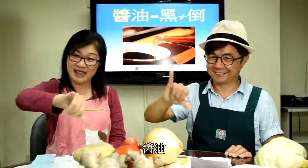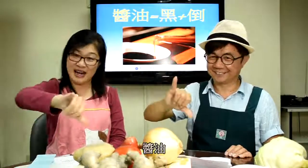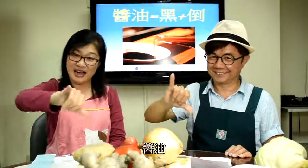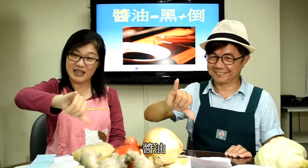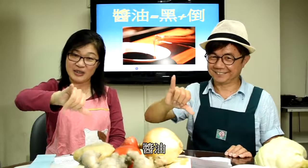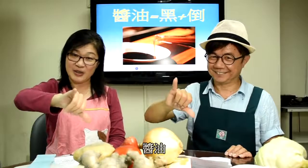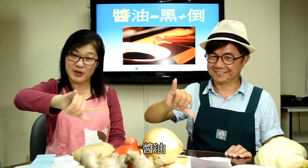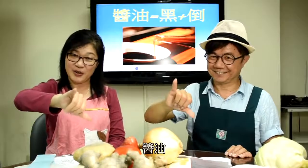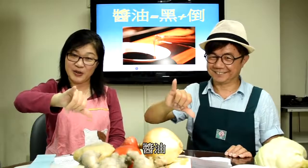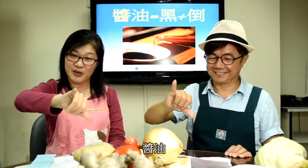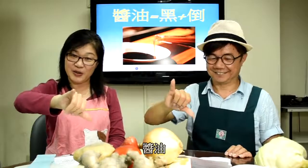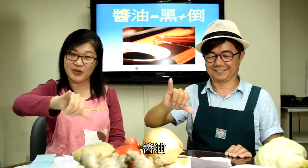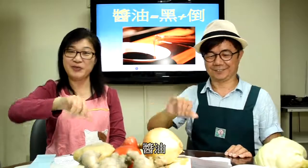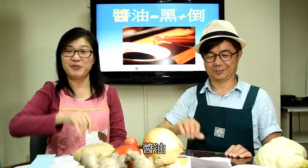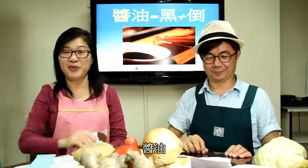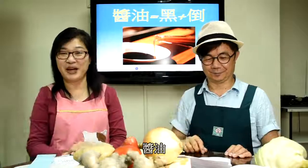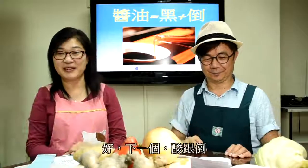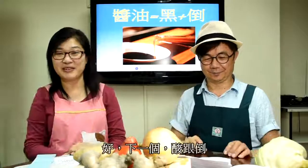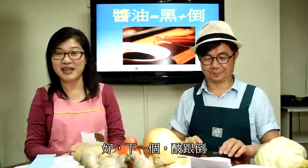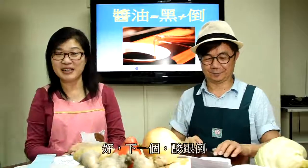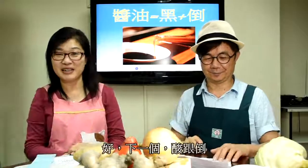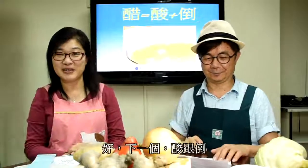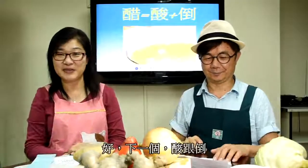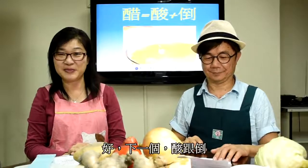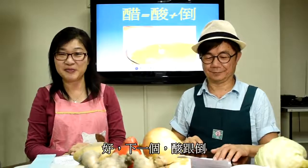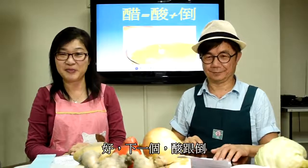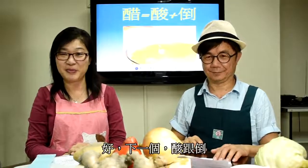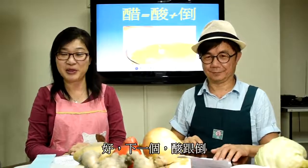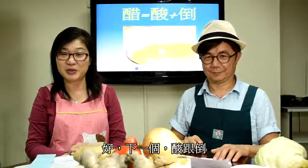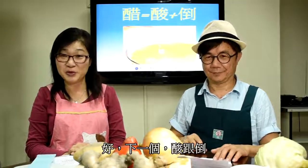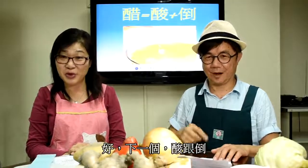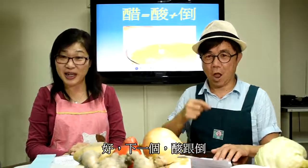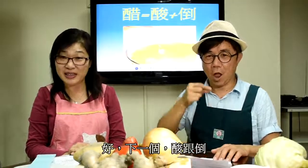酱油。好，下一个酸